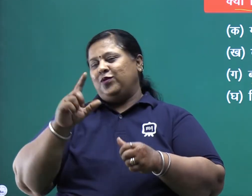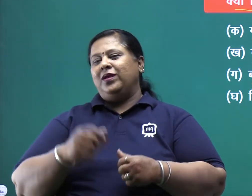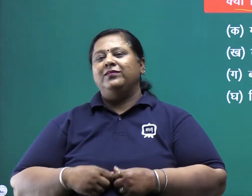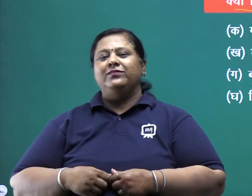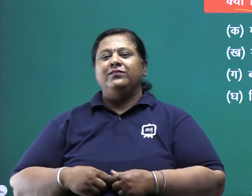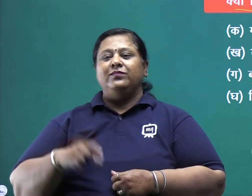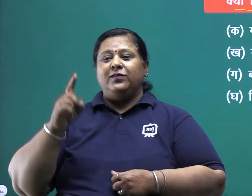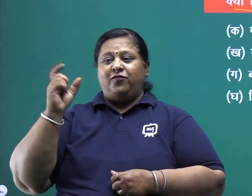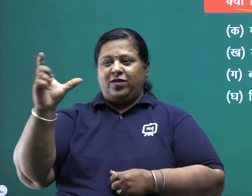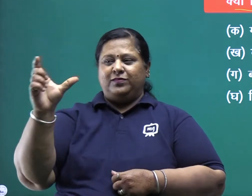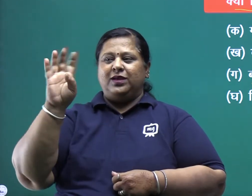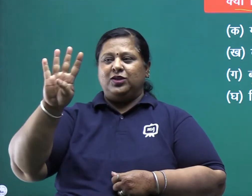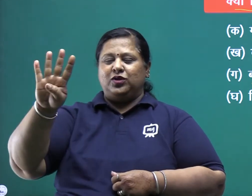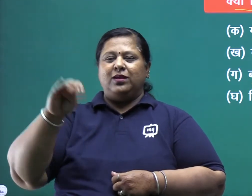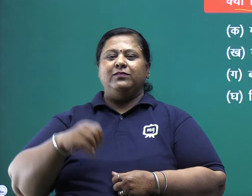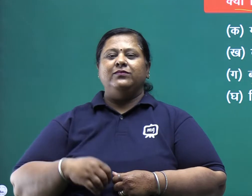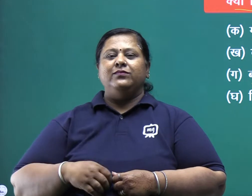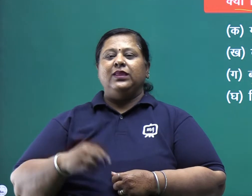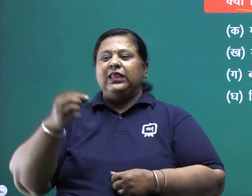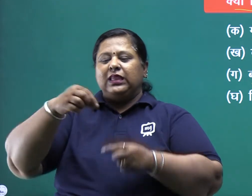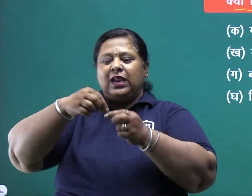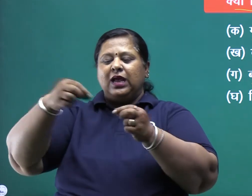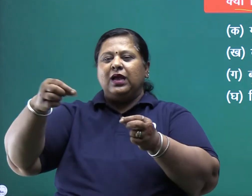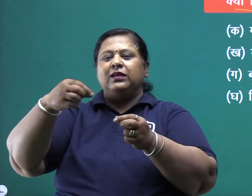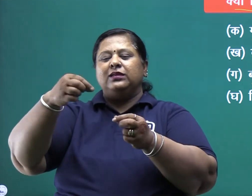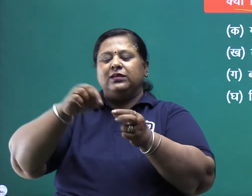होगा विकल्प संख्या 4 तिनका।